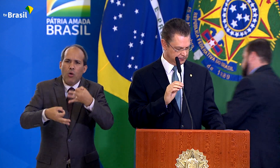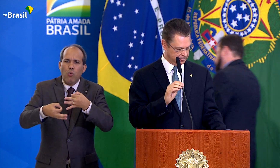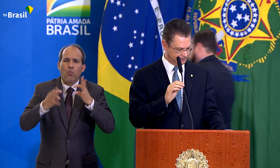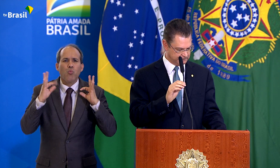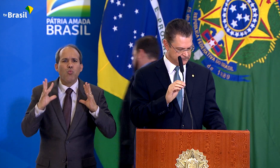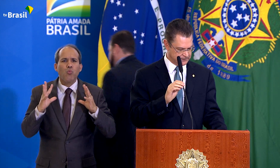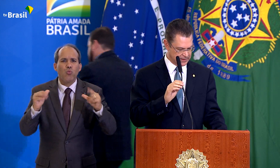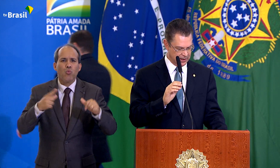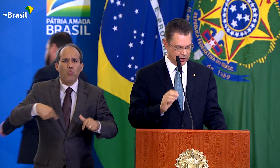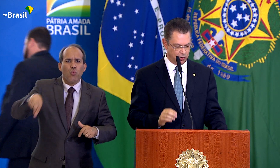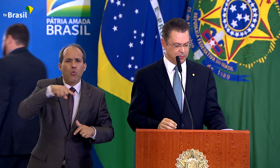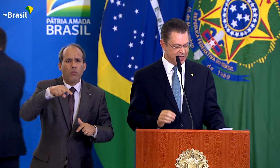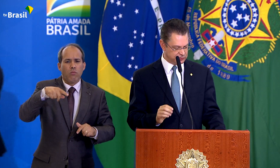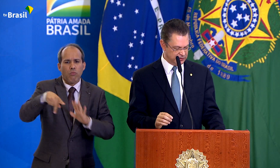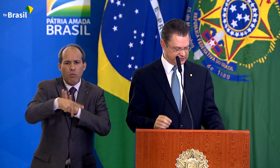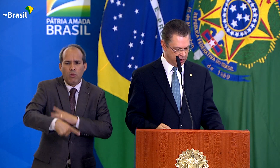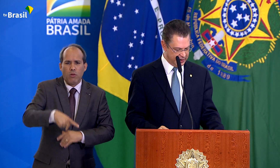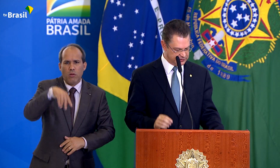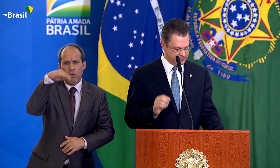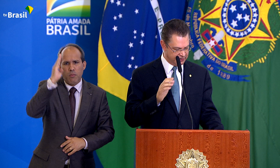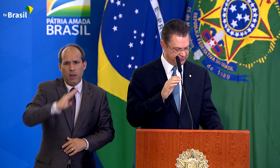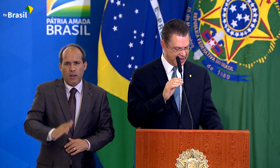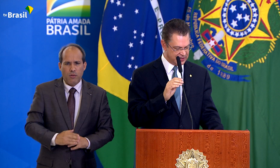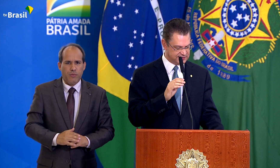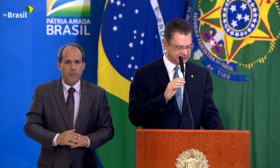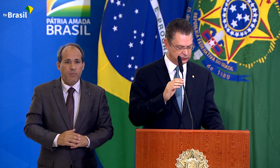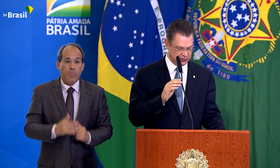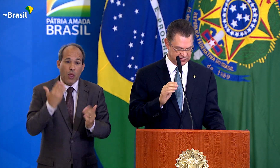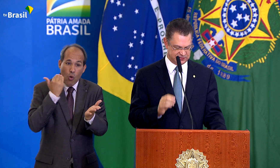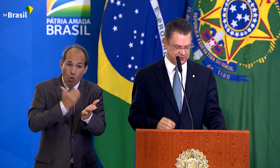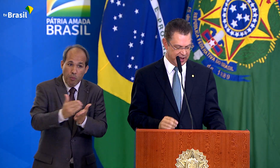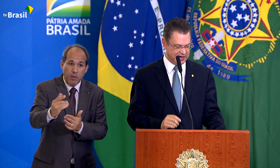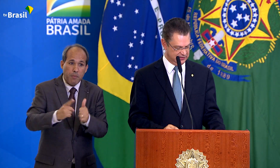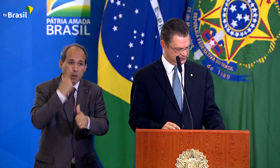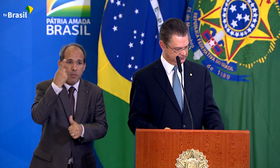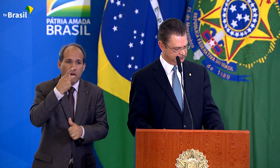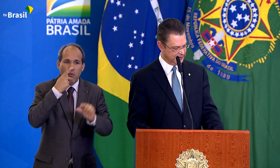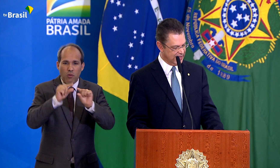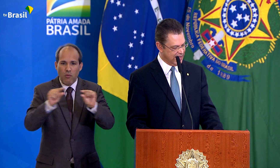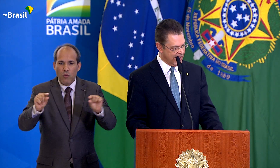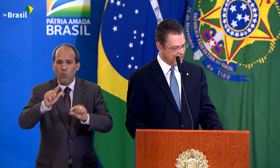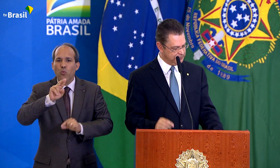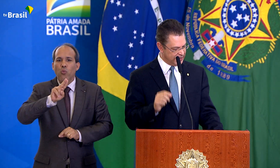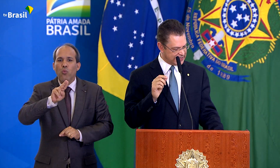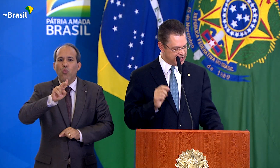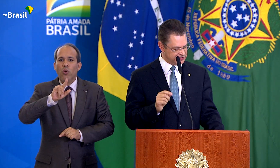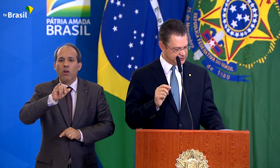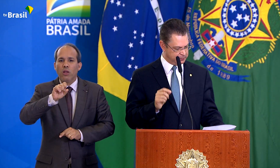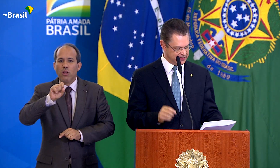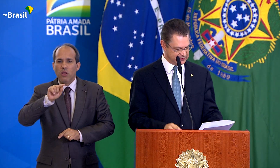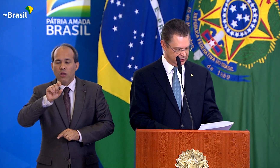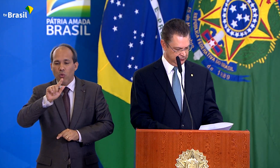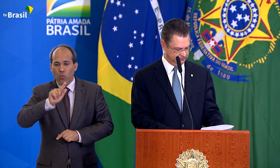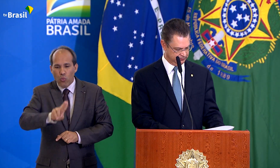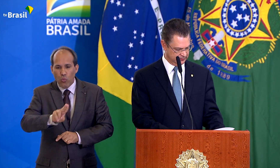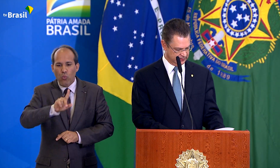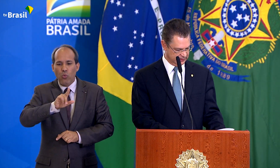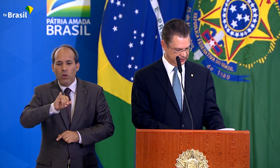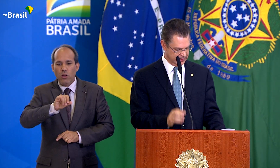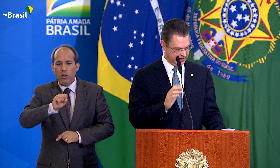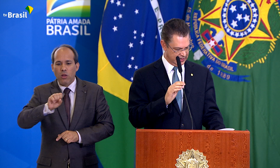nós brasileiros e começa inicialmente minha fala citando Ulysses Guimarães a liberdade de